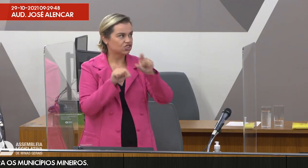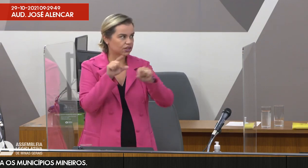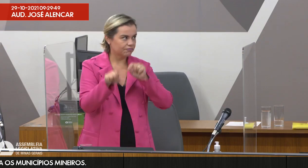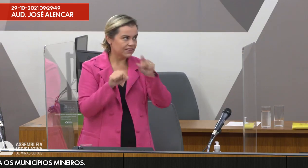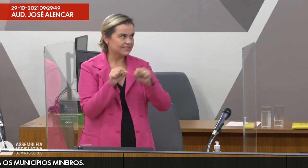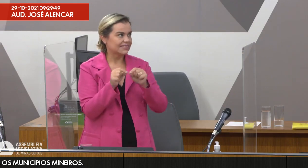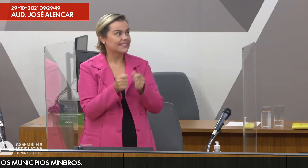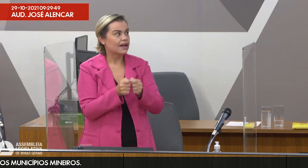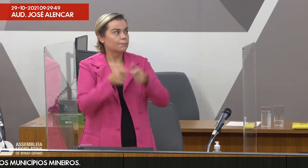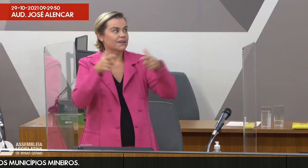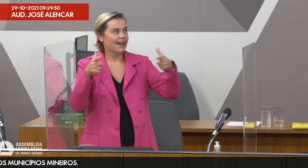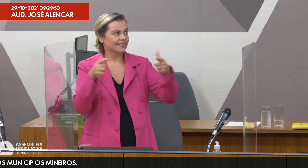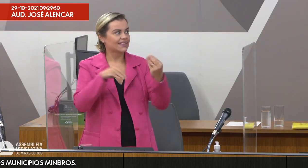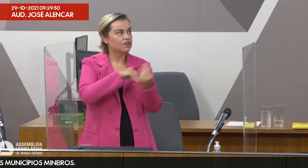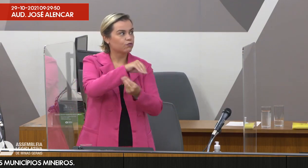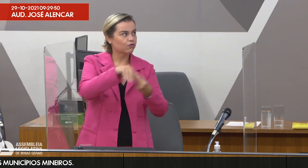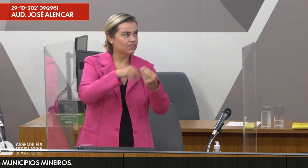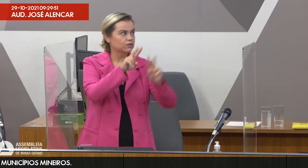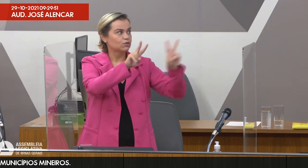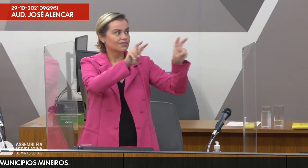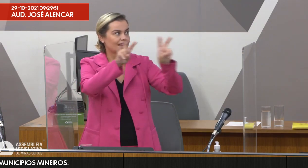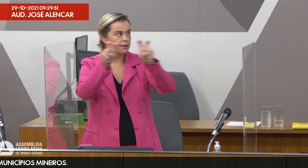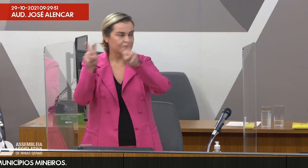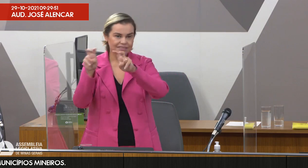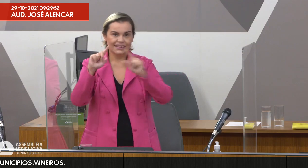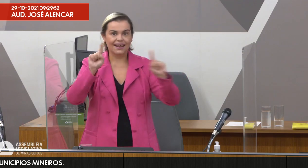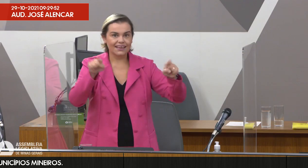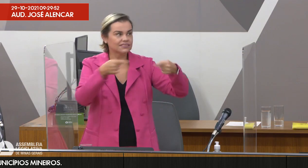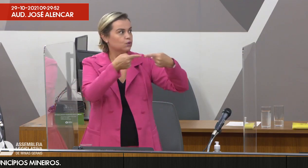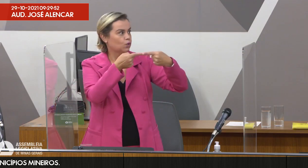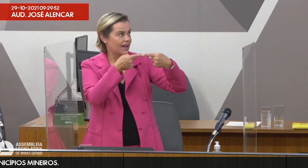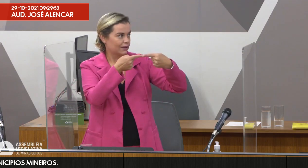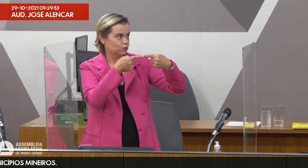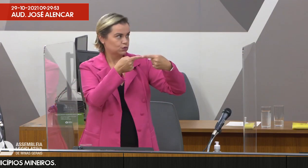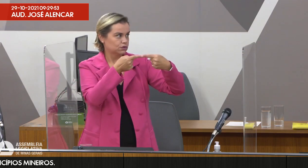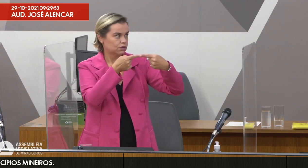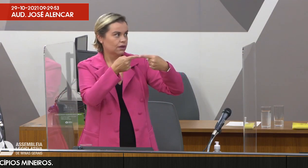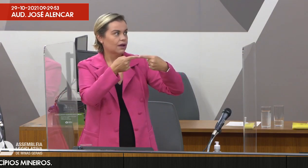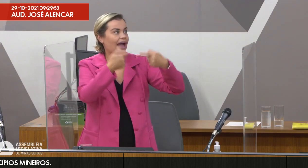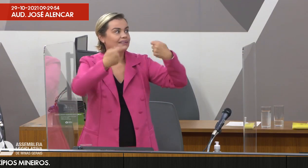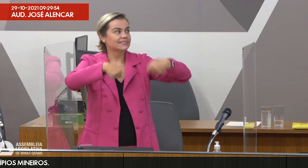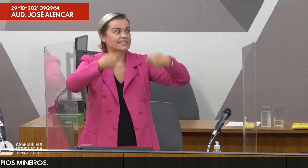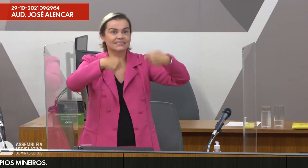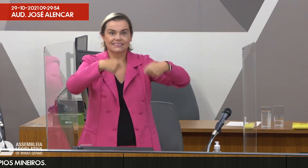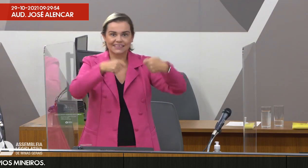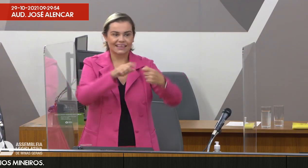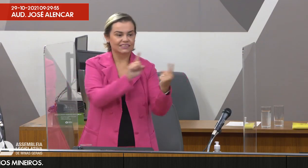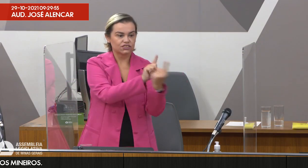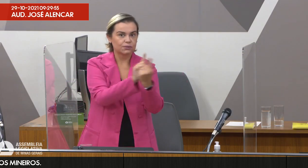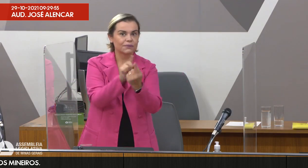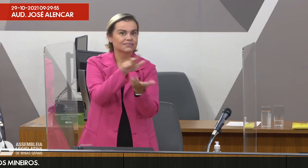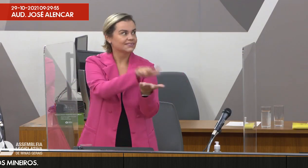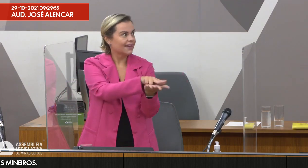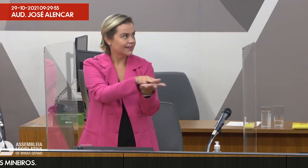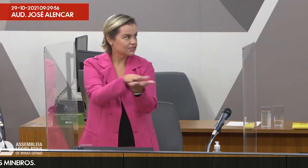alternativa e ampliada, envolvendo temas relacionados às necessidades